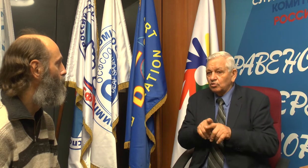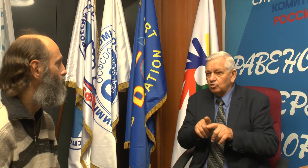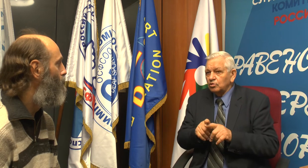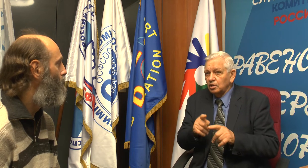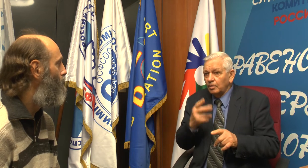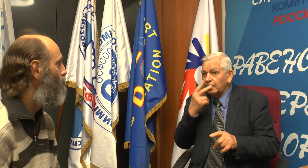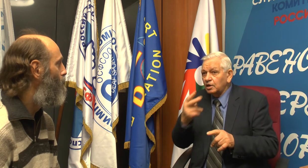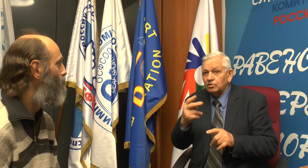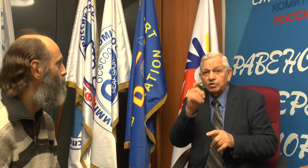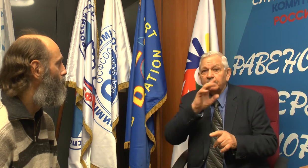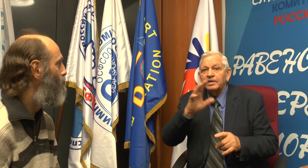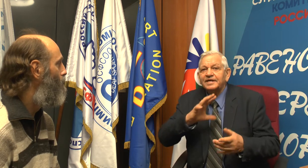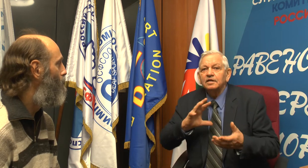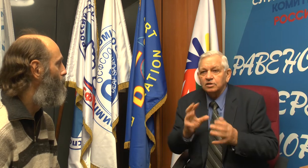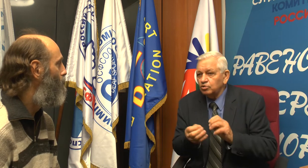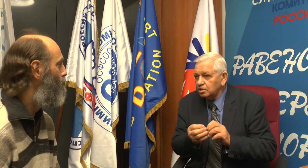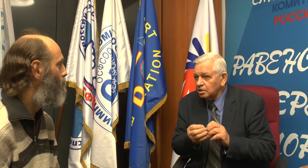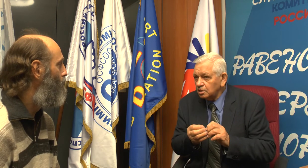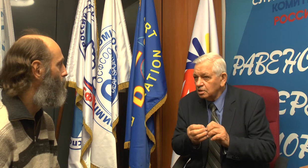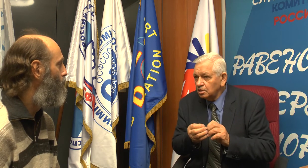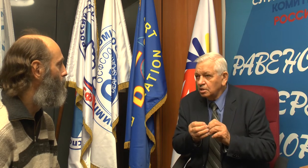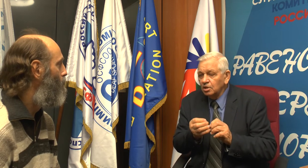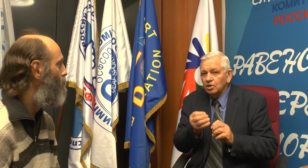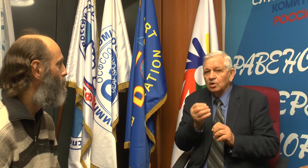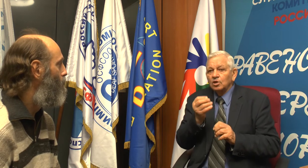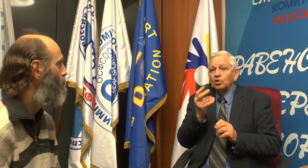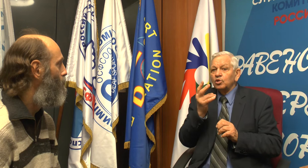тоже показывают неплохие результаты. Но